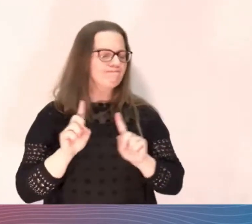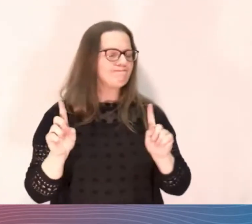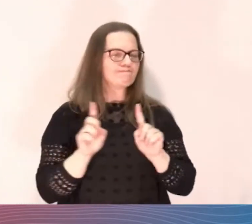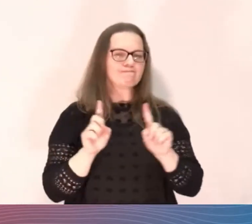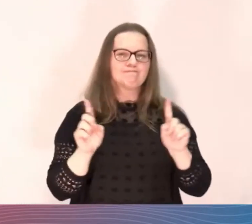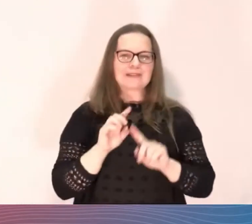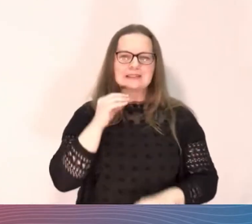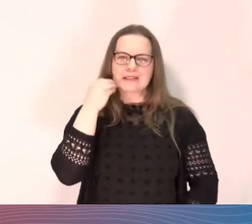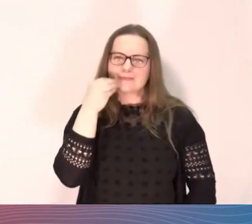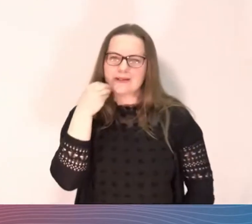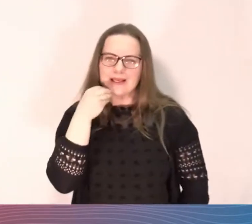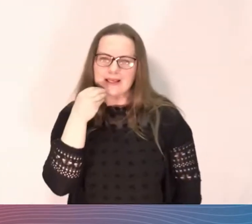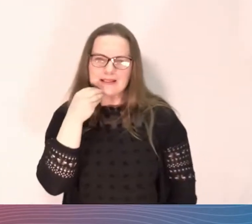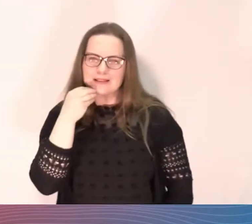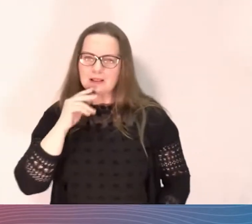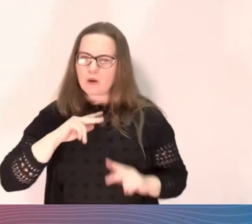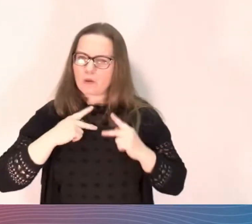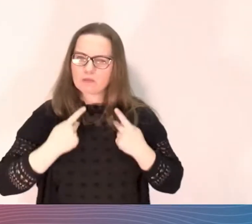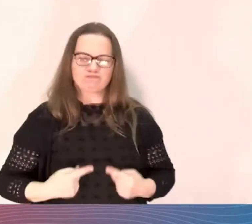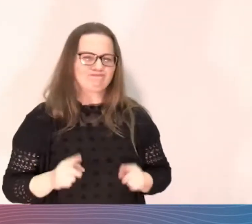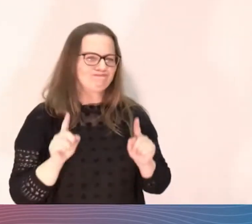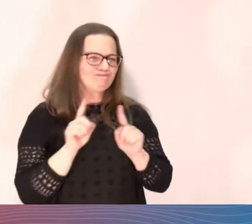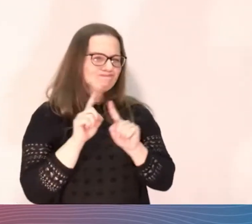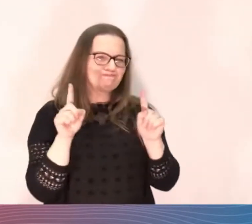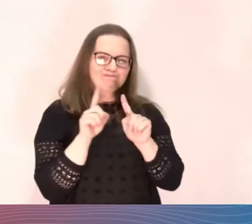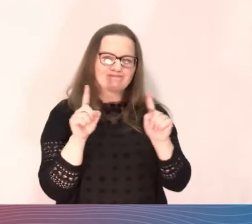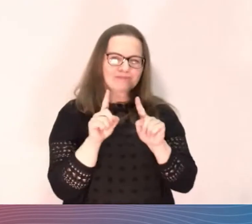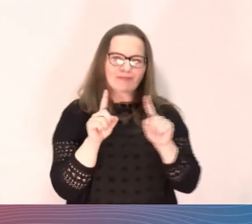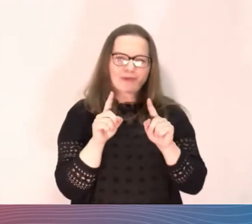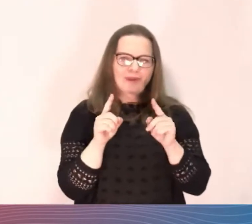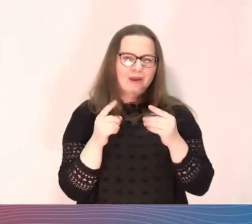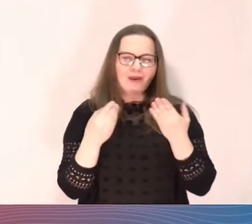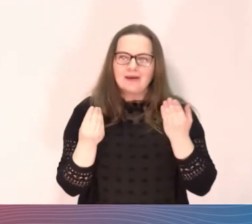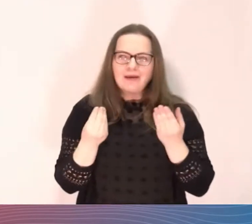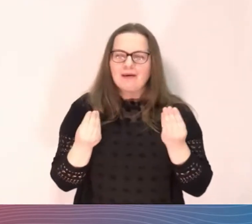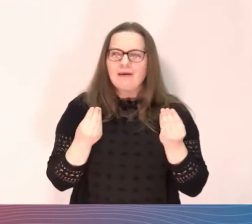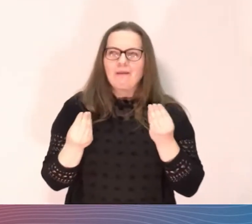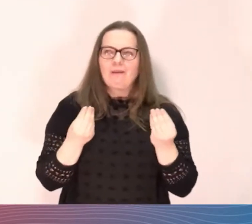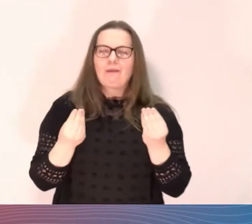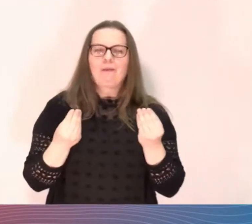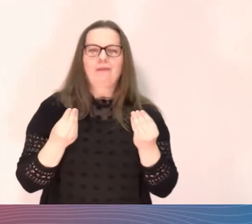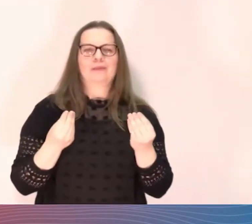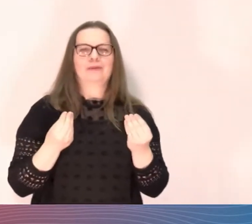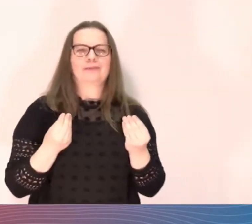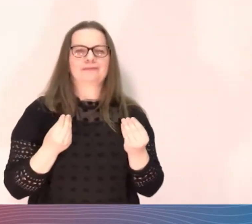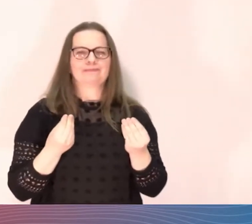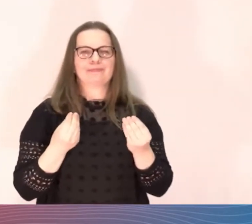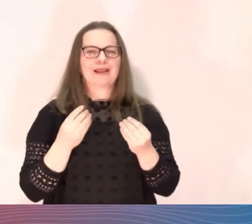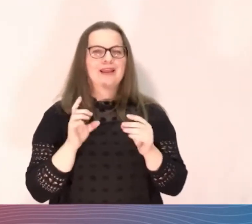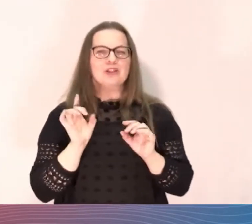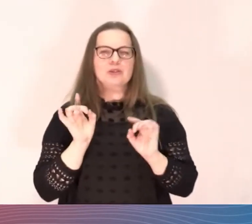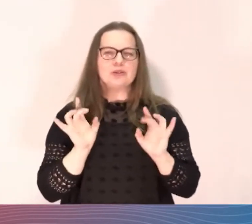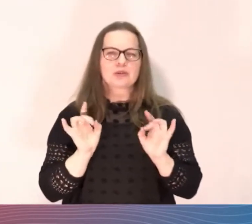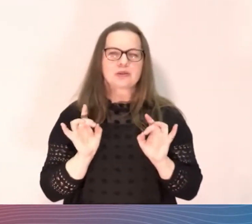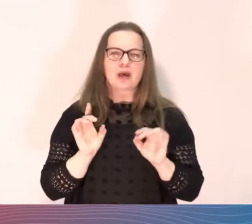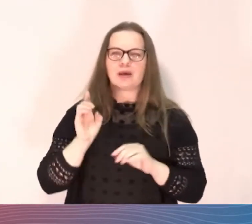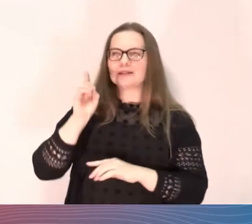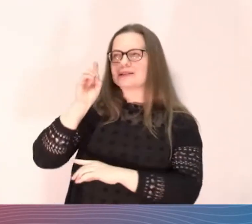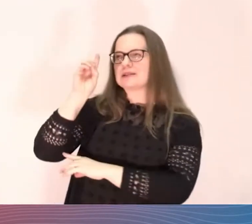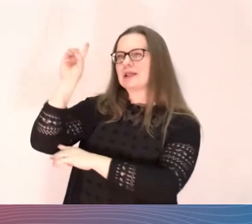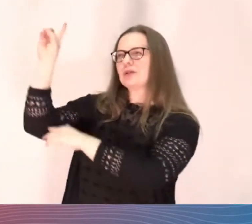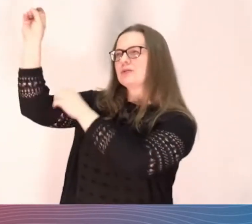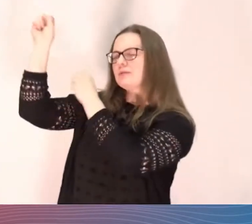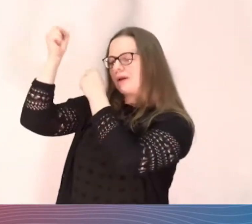do que sabemos fazer, do que não sabemos fazer, mas é totalmente uma questão de Deus nos